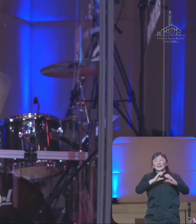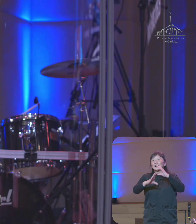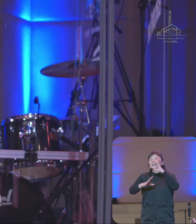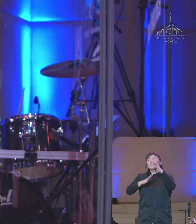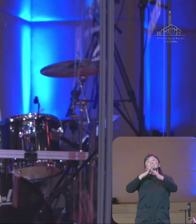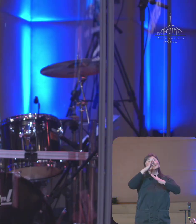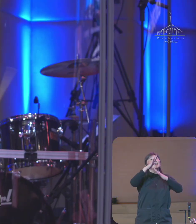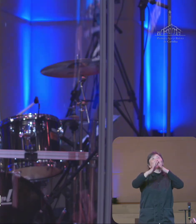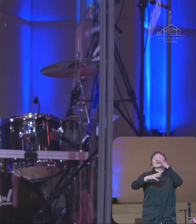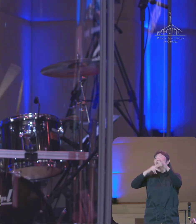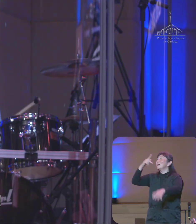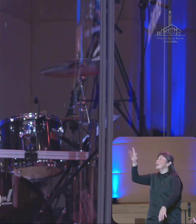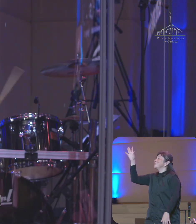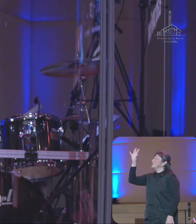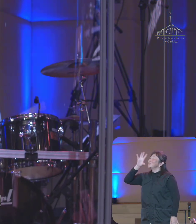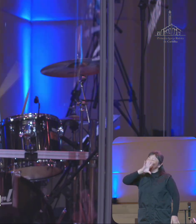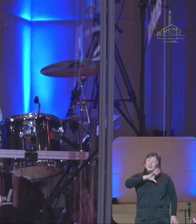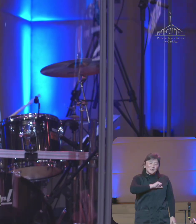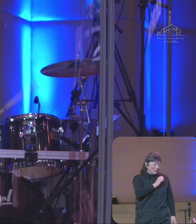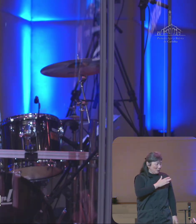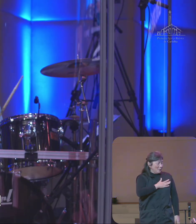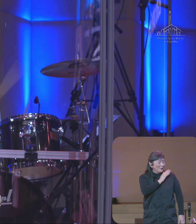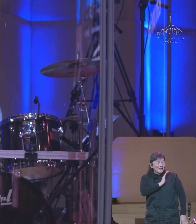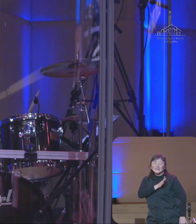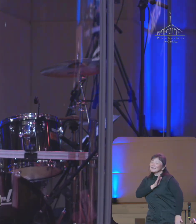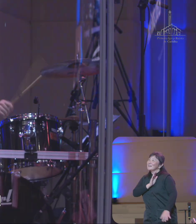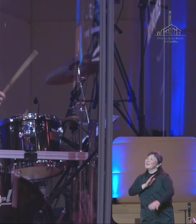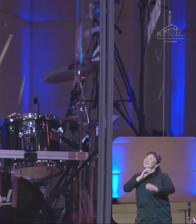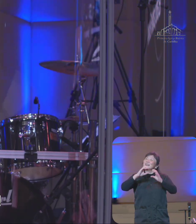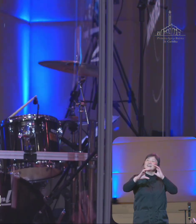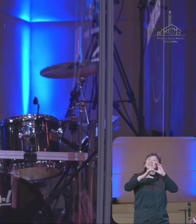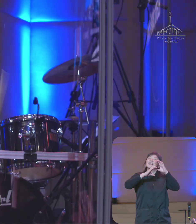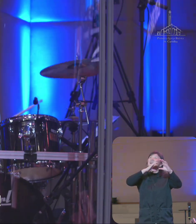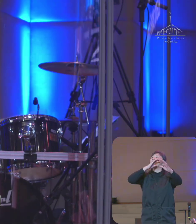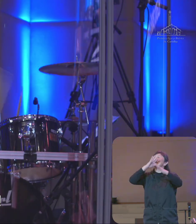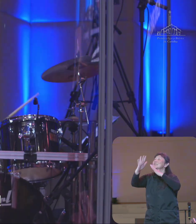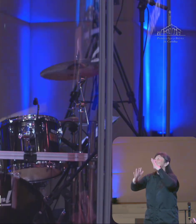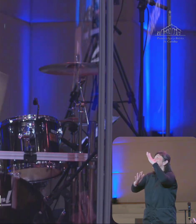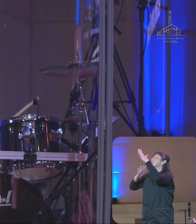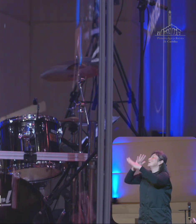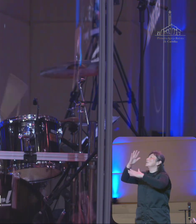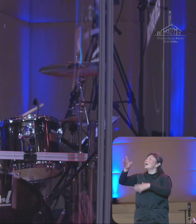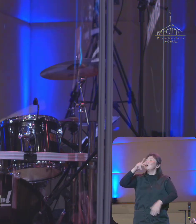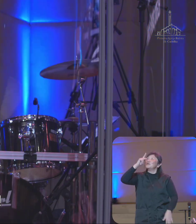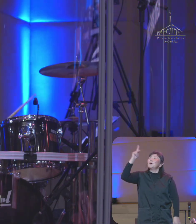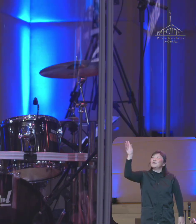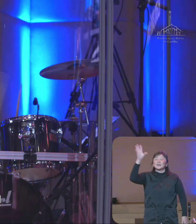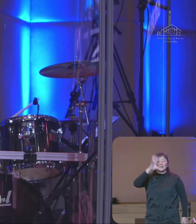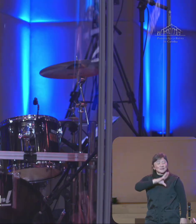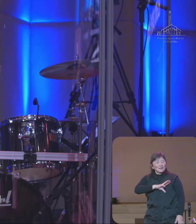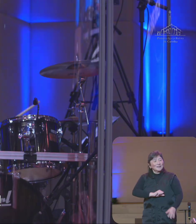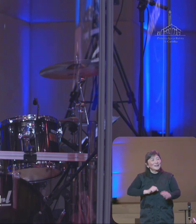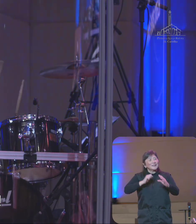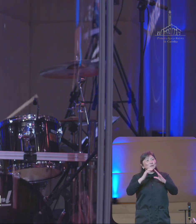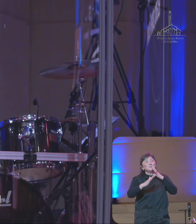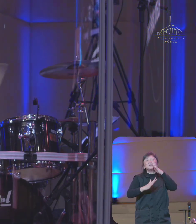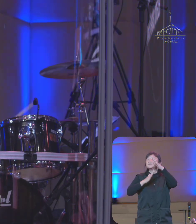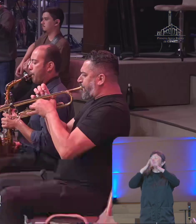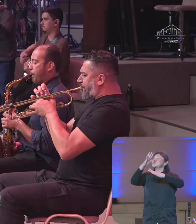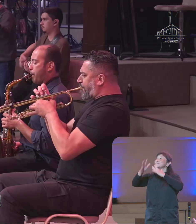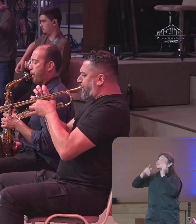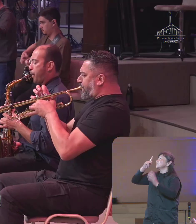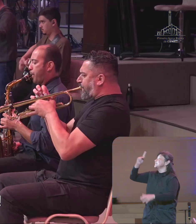Amém, né? Que palavra inspiradora. Louvado seja o Senhor. A gente ainda canta mais uma canção para se despedir desse culto. Aí logo após